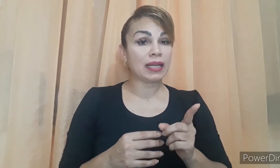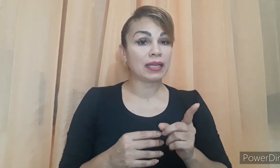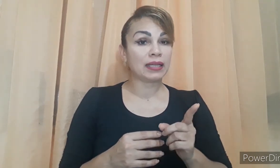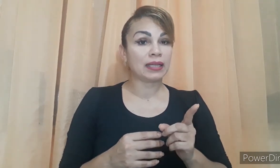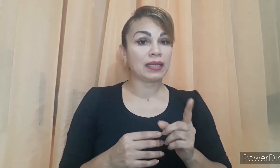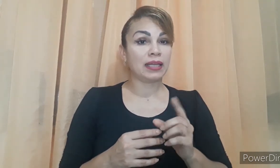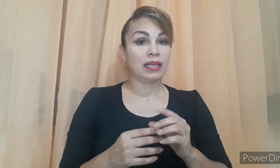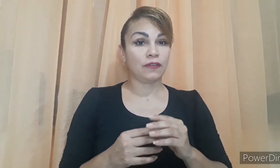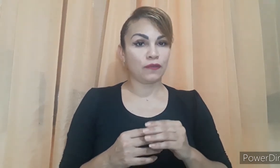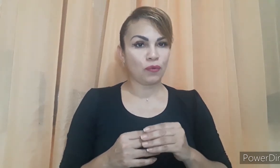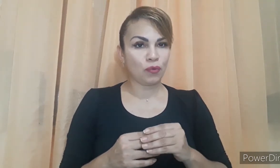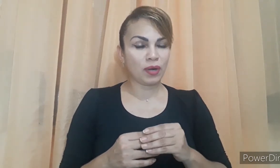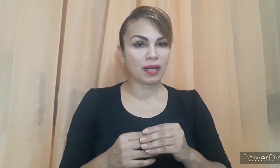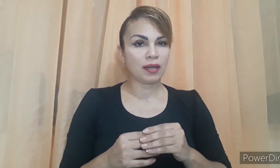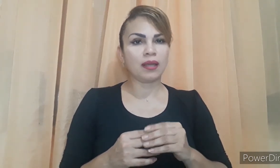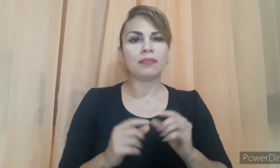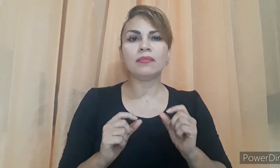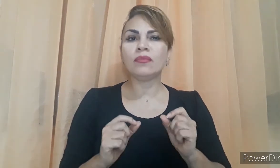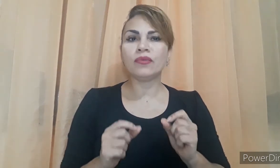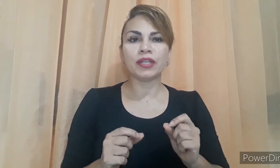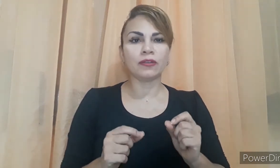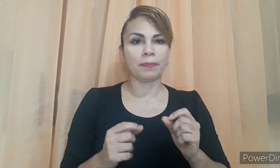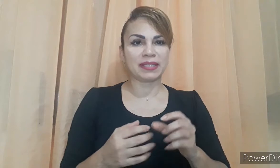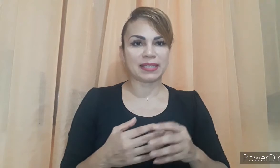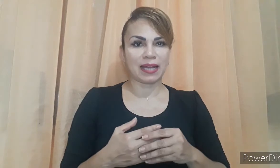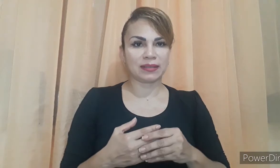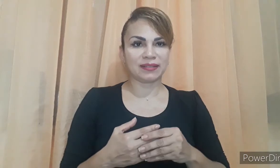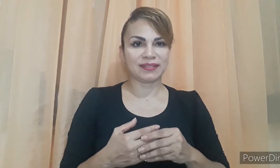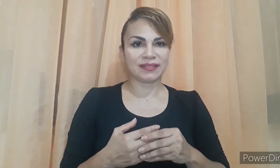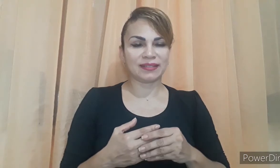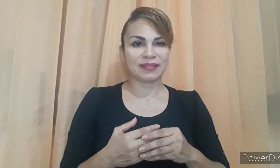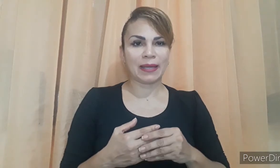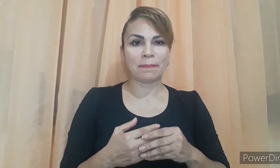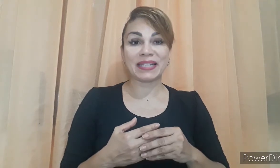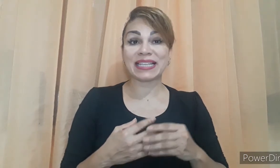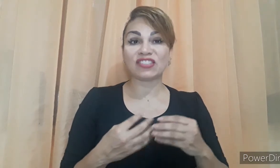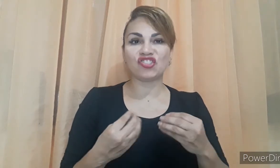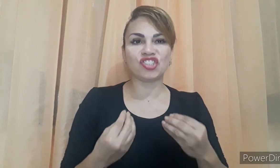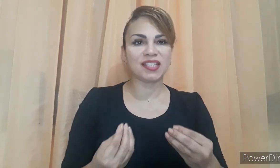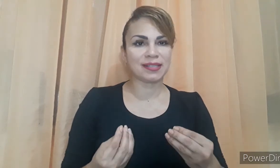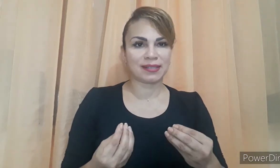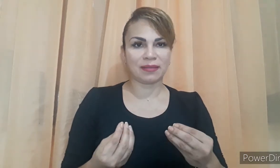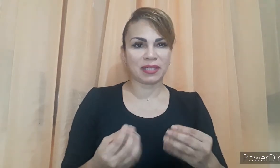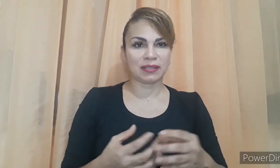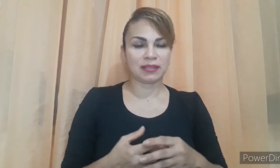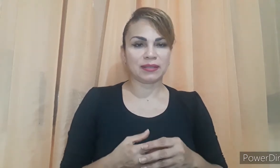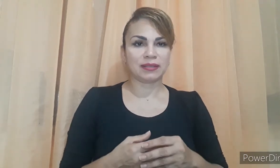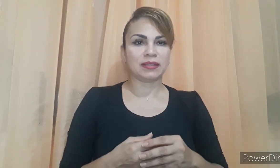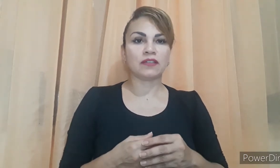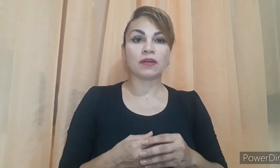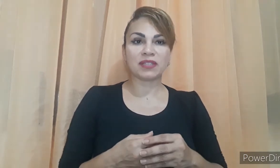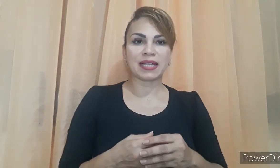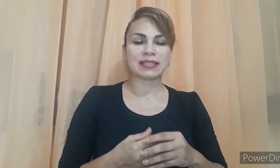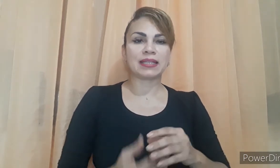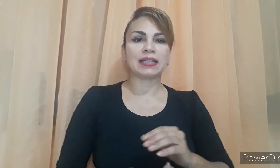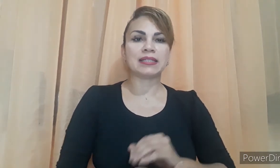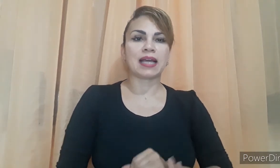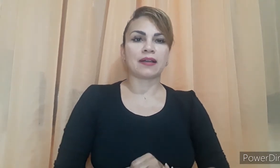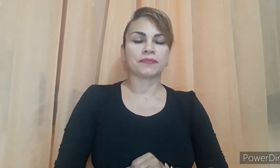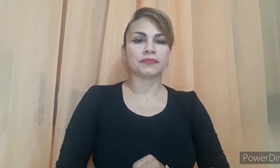aquela elefoa é muito pesada, é pesadíssima. Então vamos lá sinalizar.